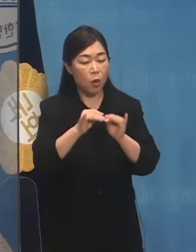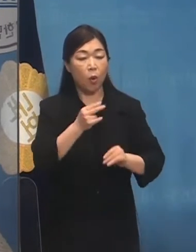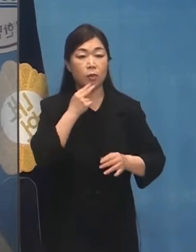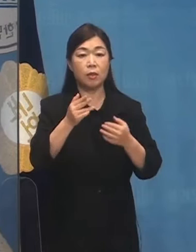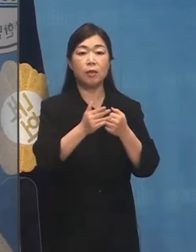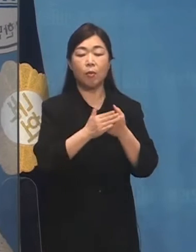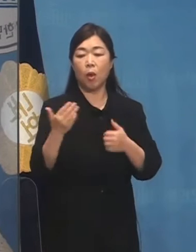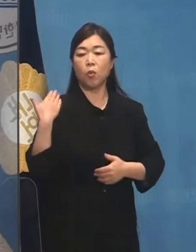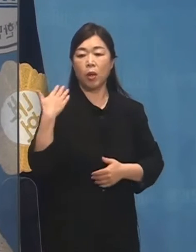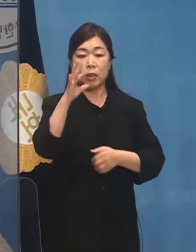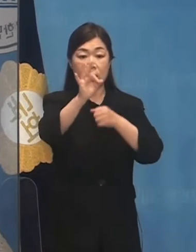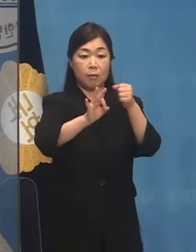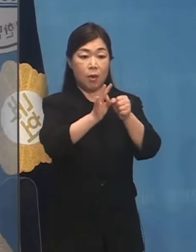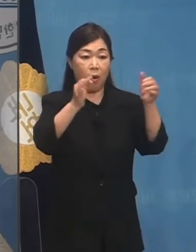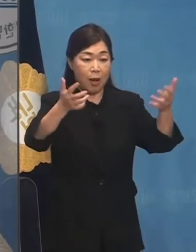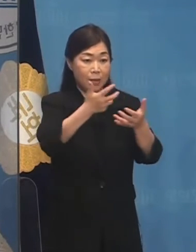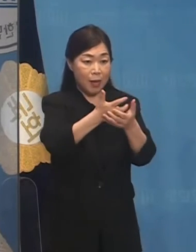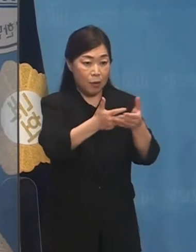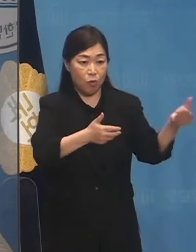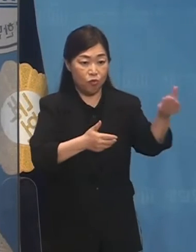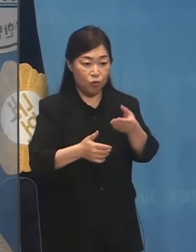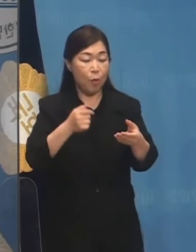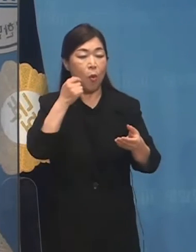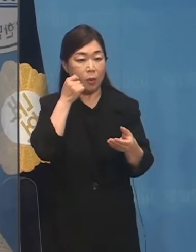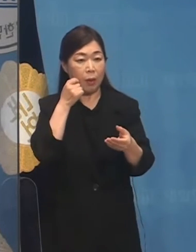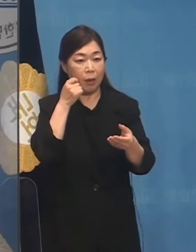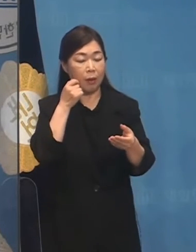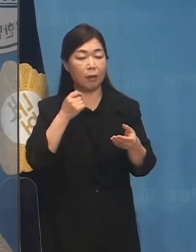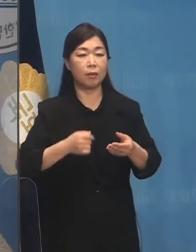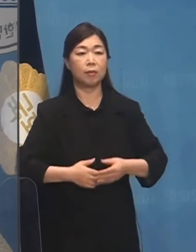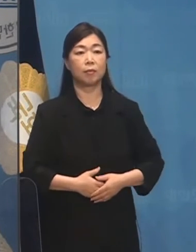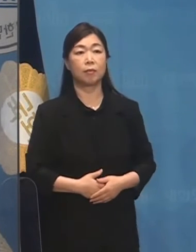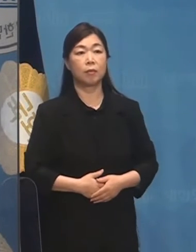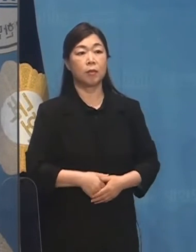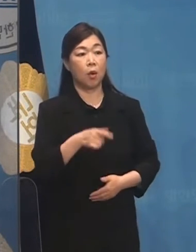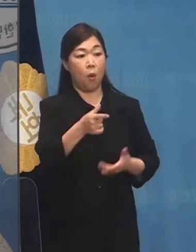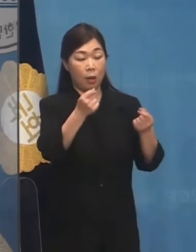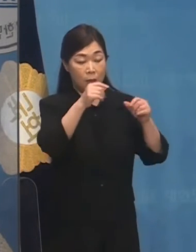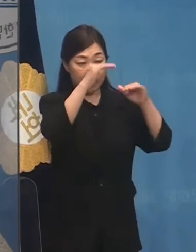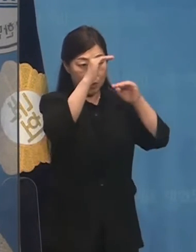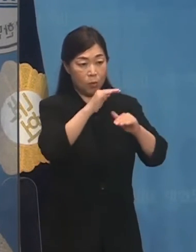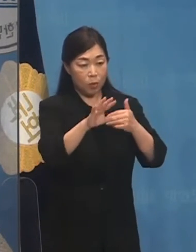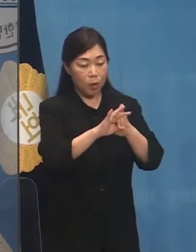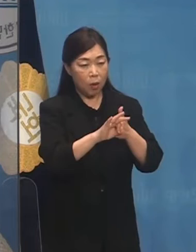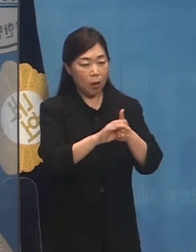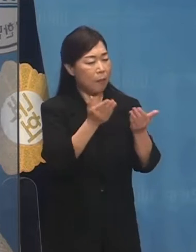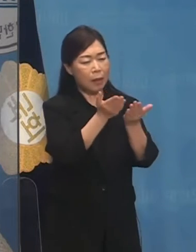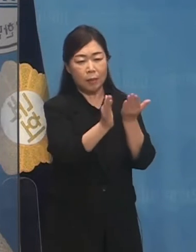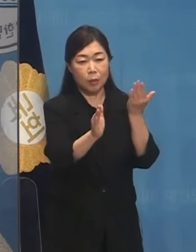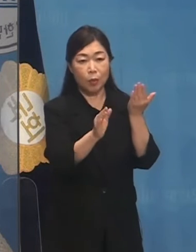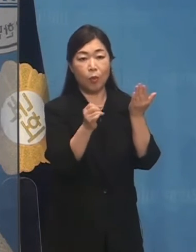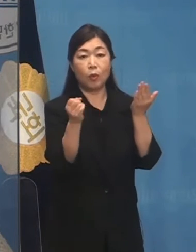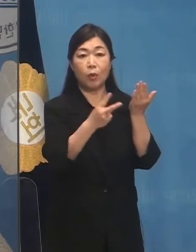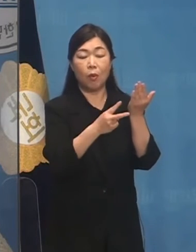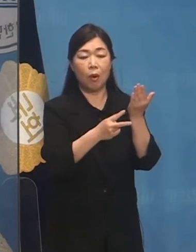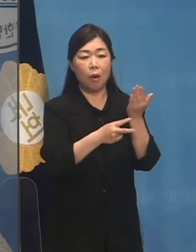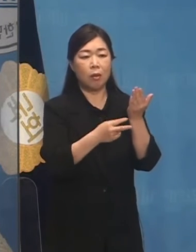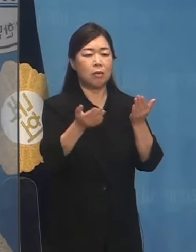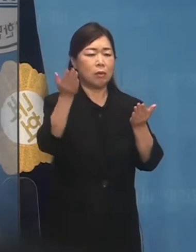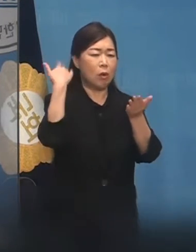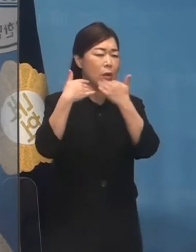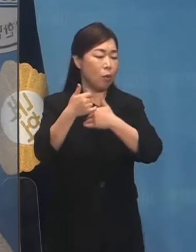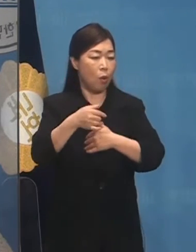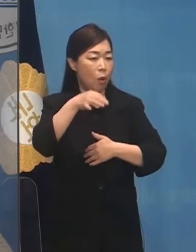않아서 최근 10년간 자료도 제출되지 못하는 경우입니다. 이런 경우는 맞지도 않고 본 적도